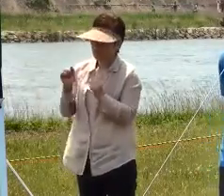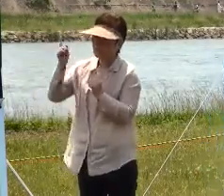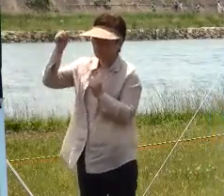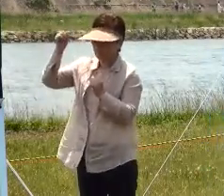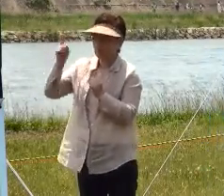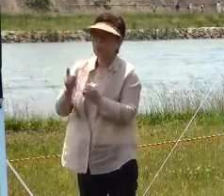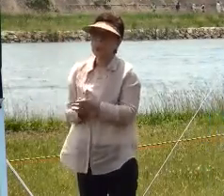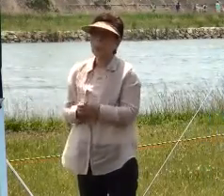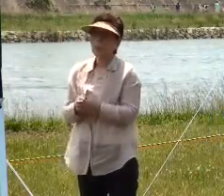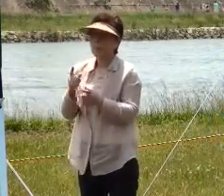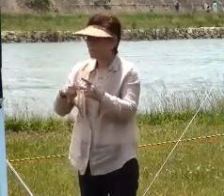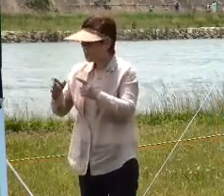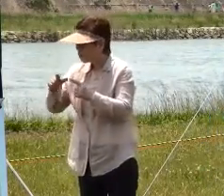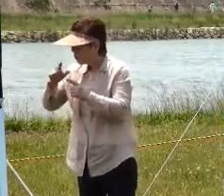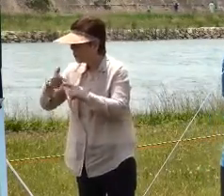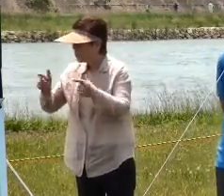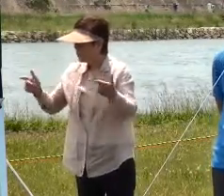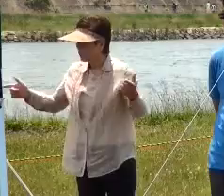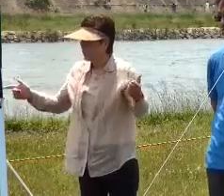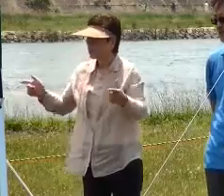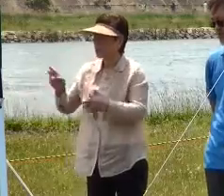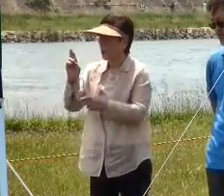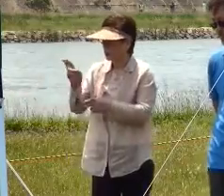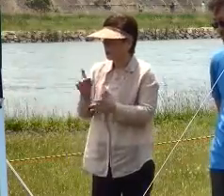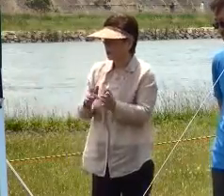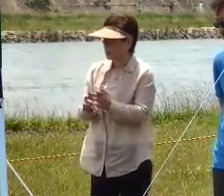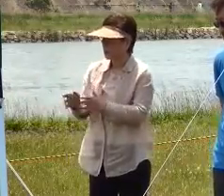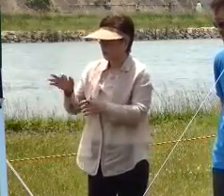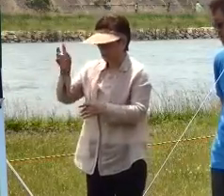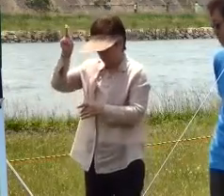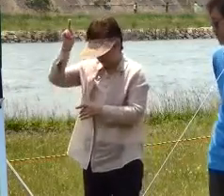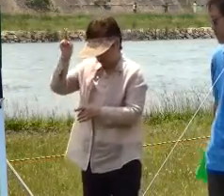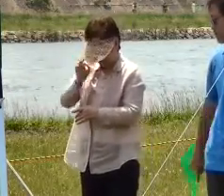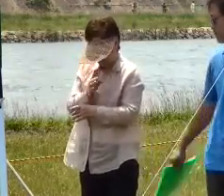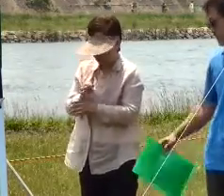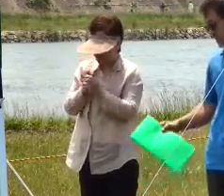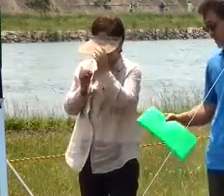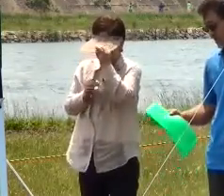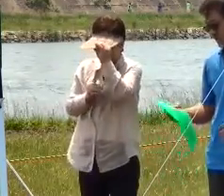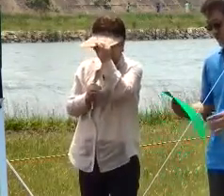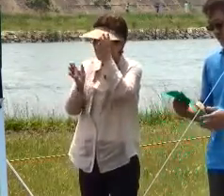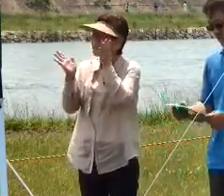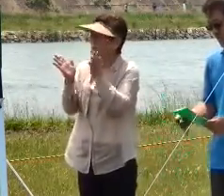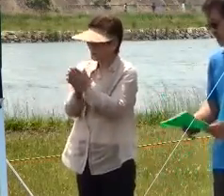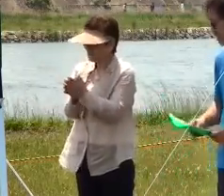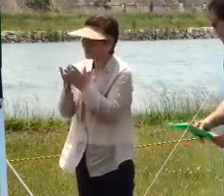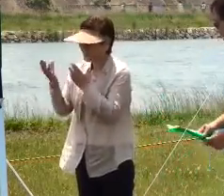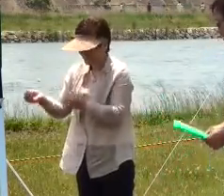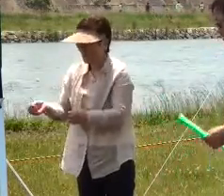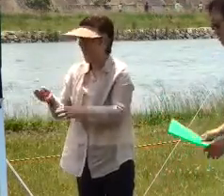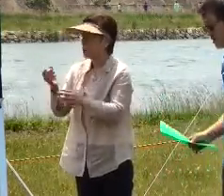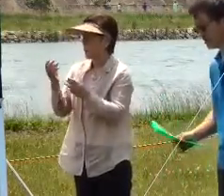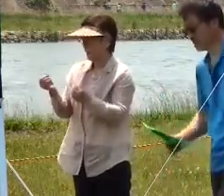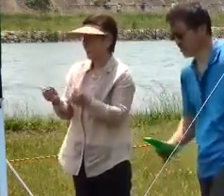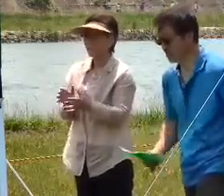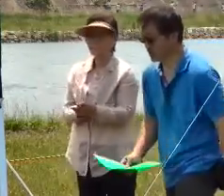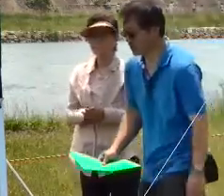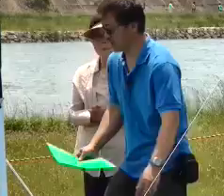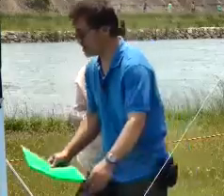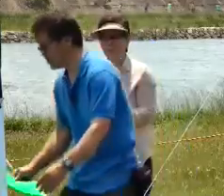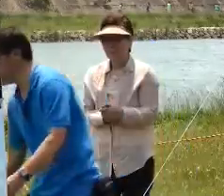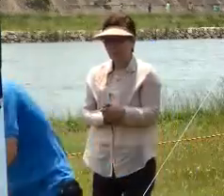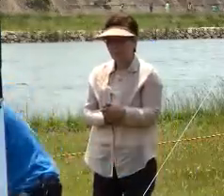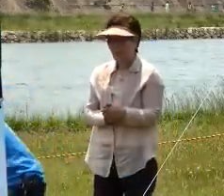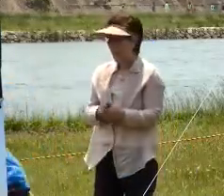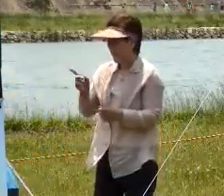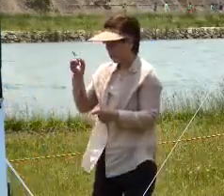やすことができますように、イエス様のお名前によってお祈りします。アーメン。はい、ではも